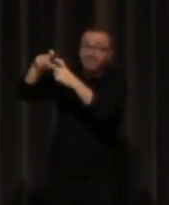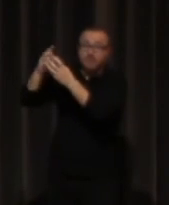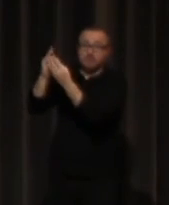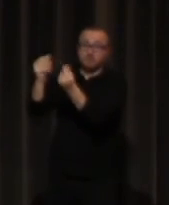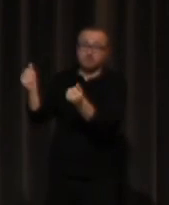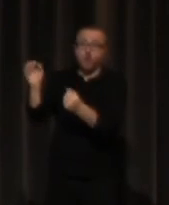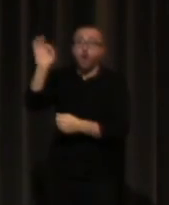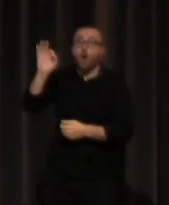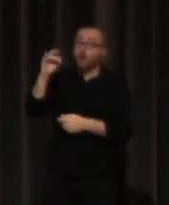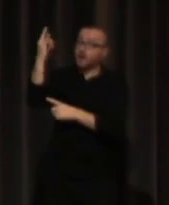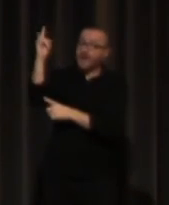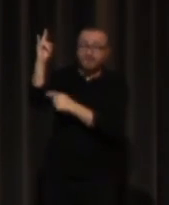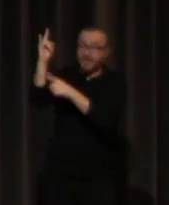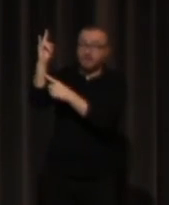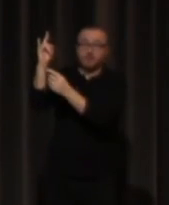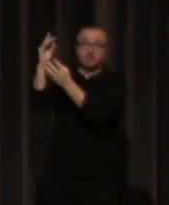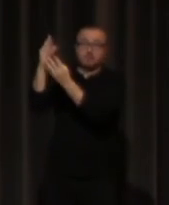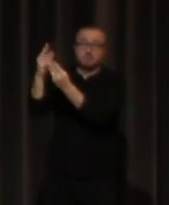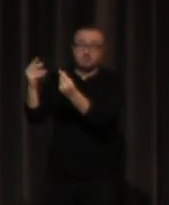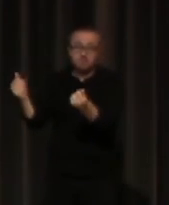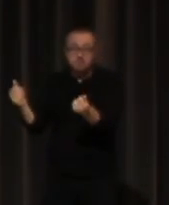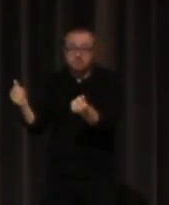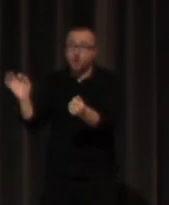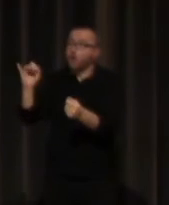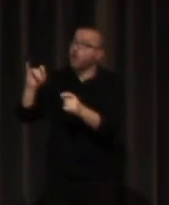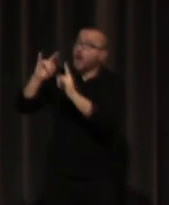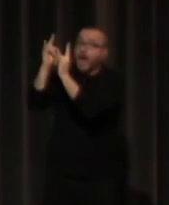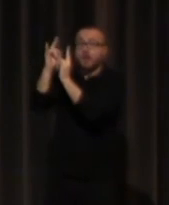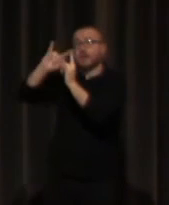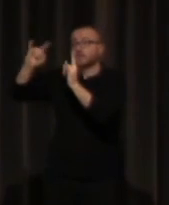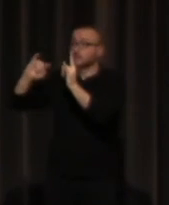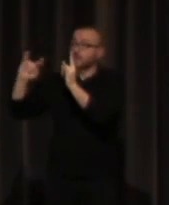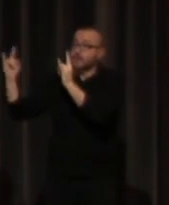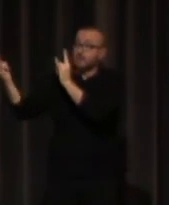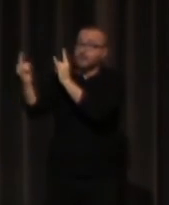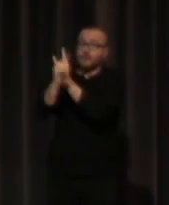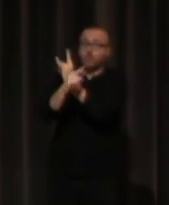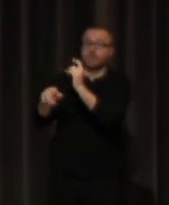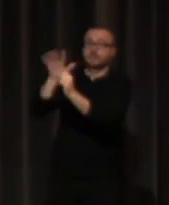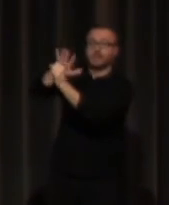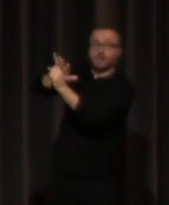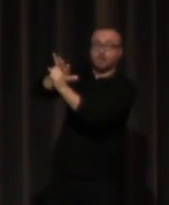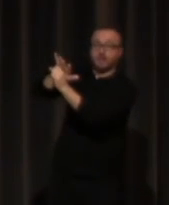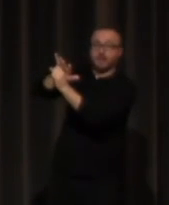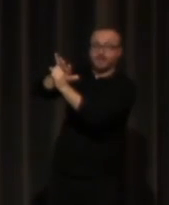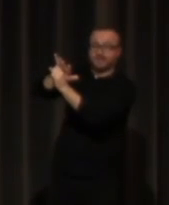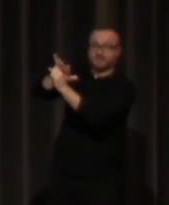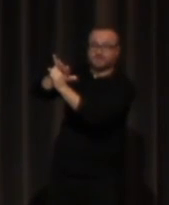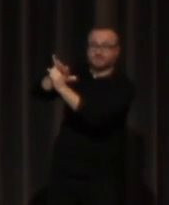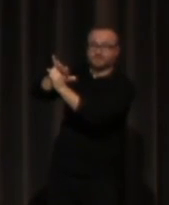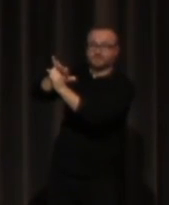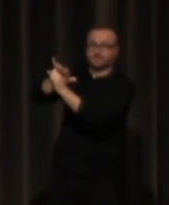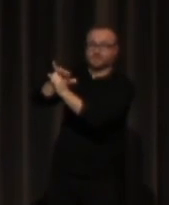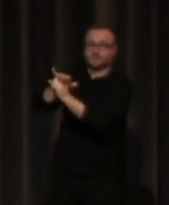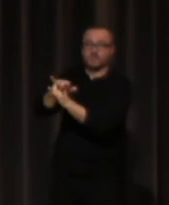es desfaci en pols, que nodrirà altres arbres, el que sigui. És a dir, el que estic fent aquí un altre cop